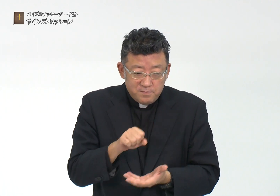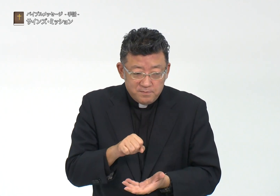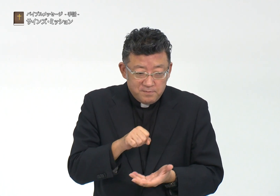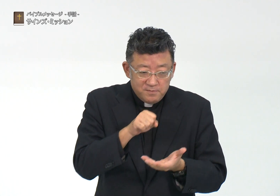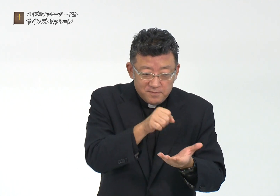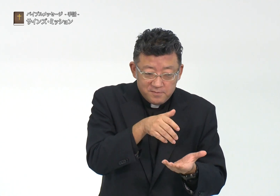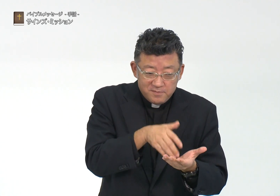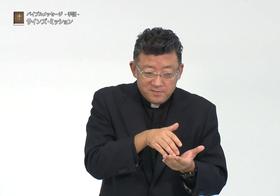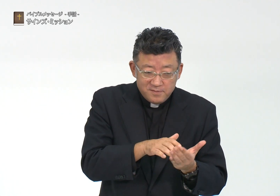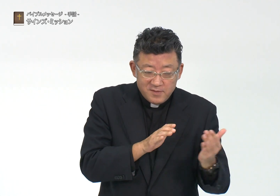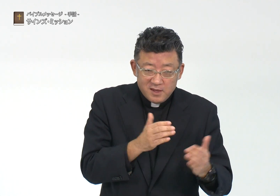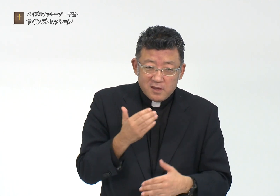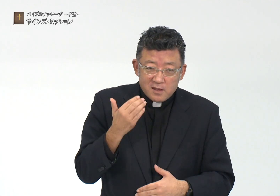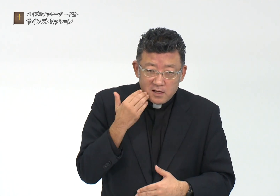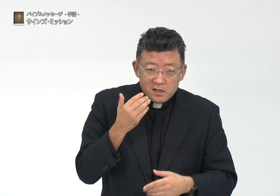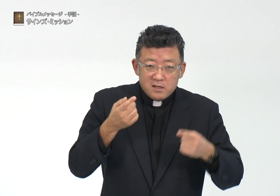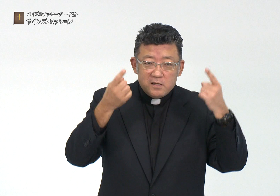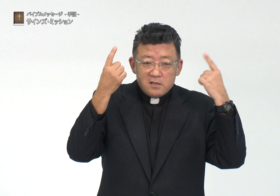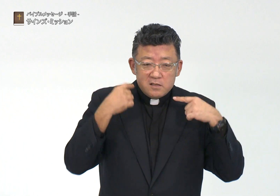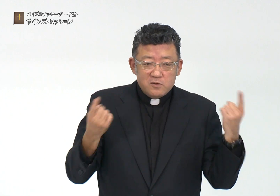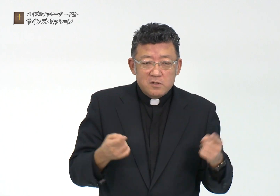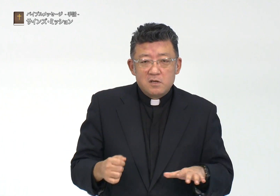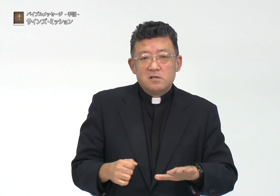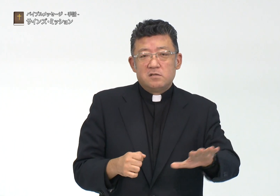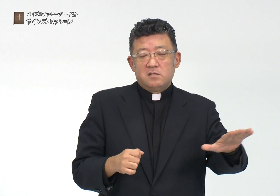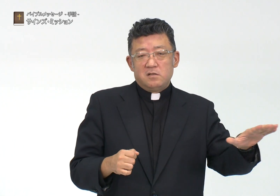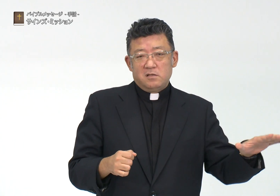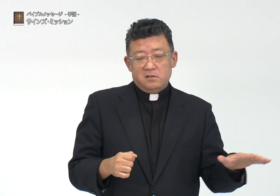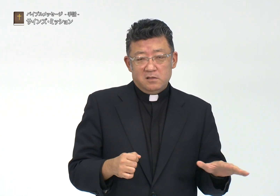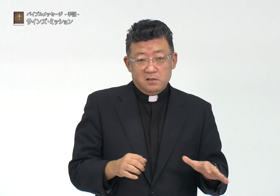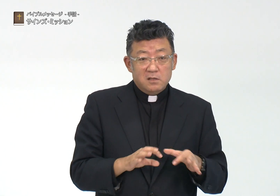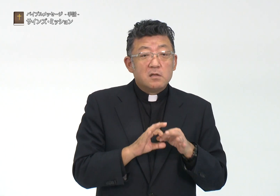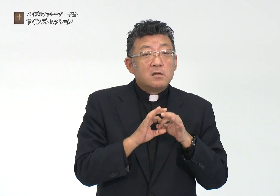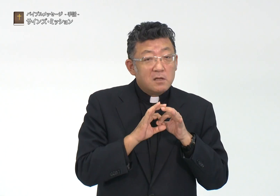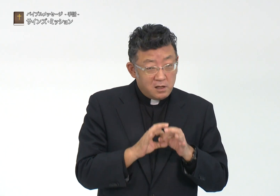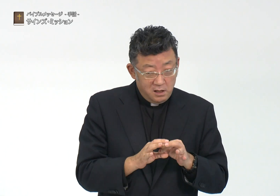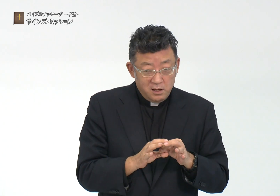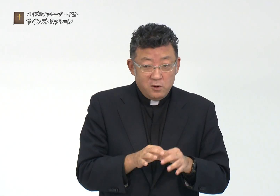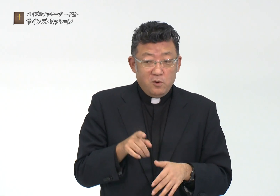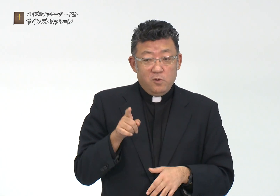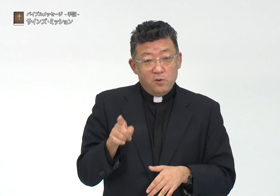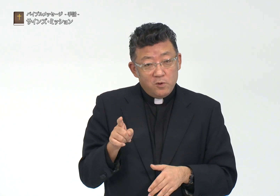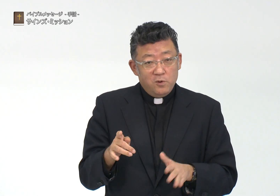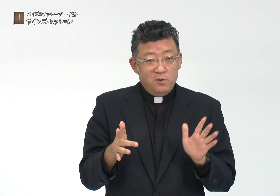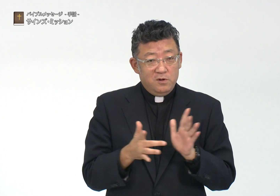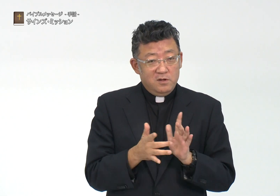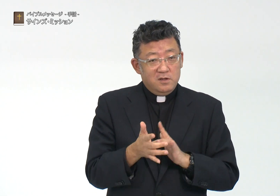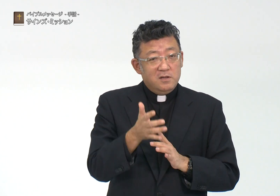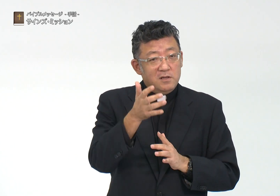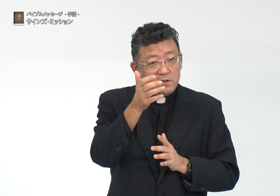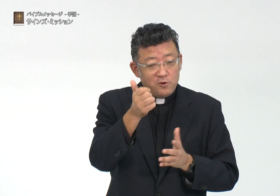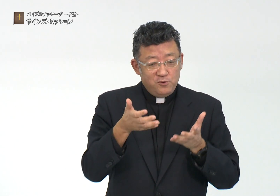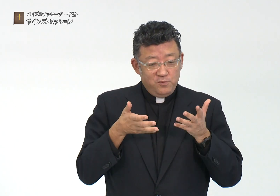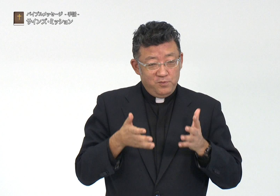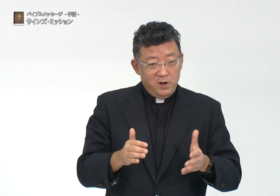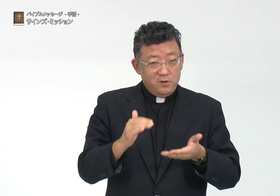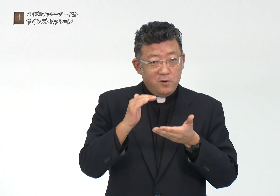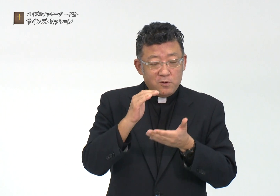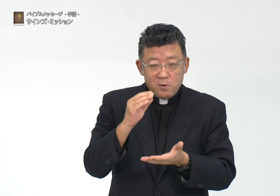いう大変重要な知らせを最初に語られたのは羊飼いたちでし